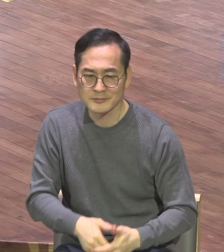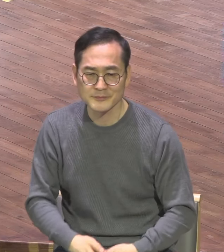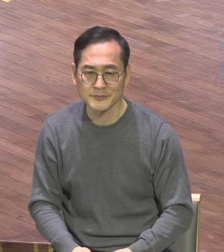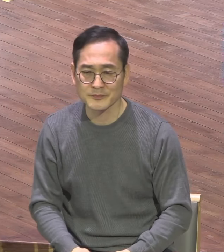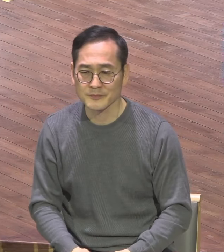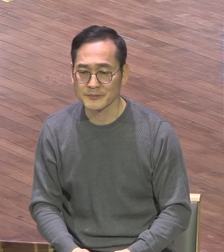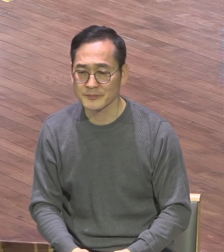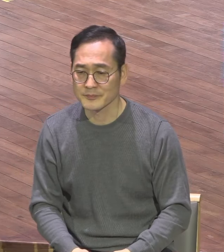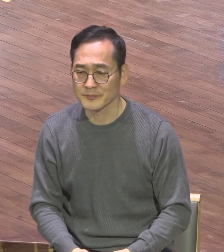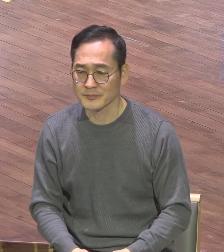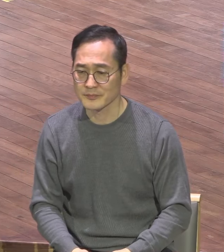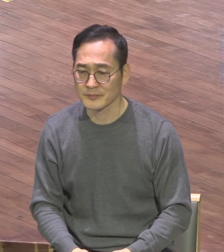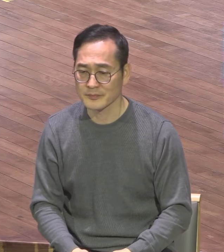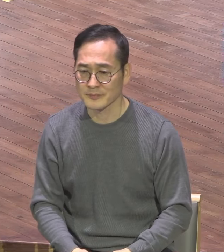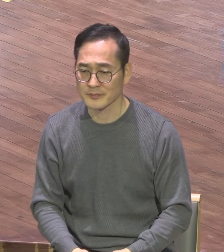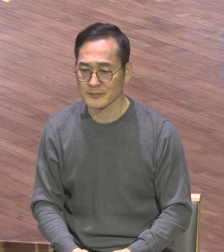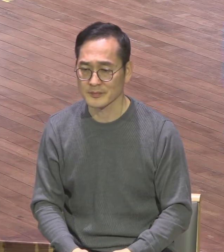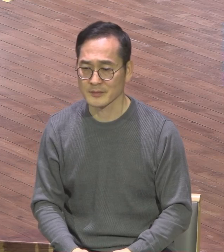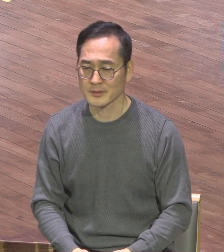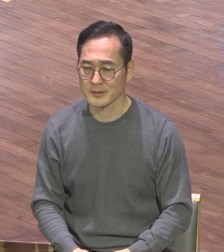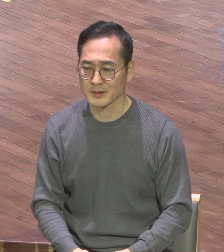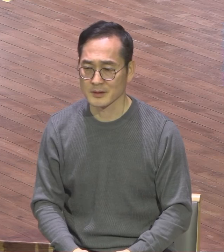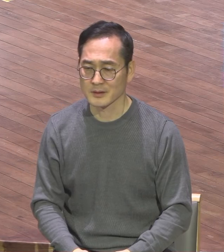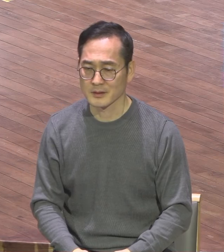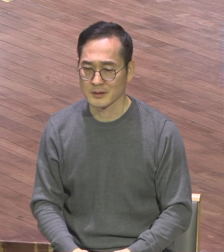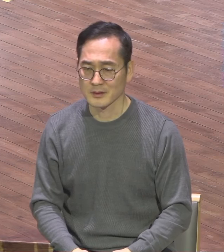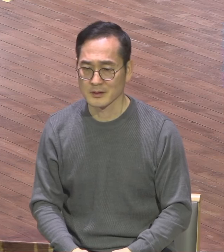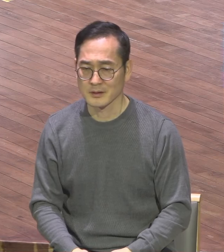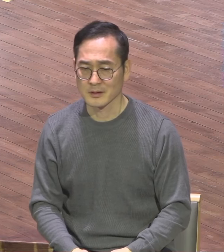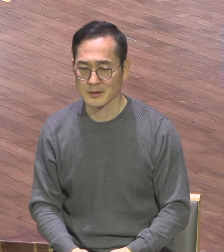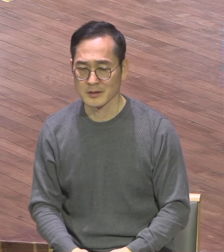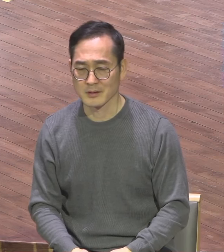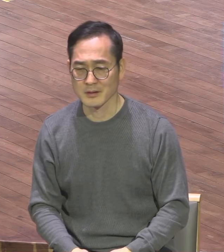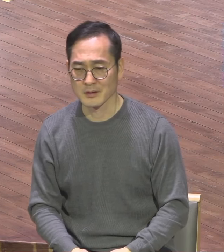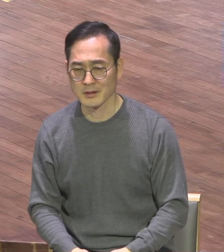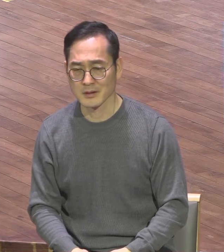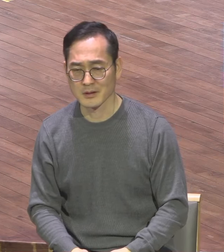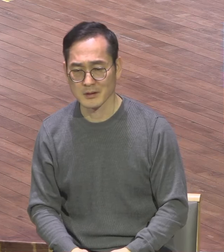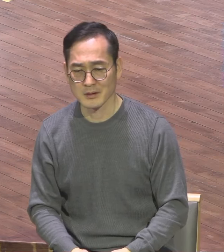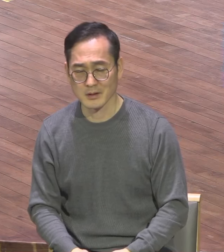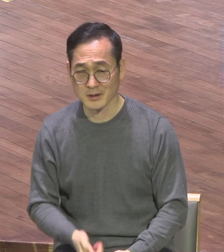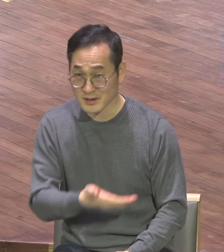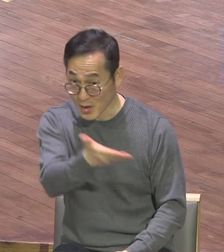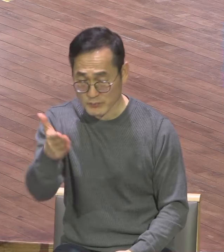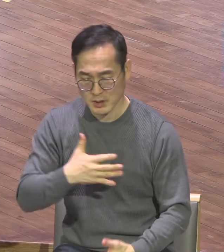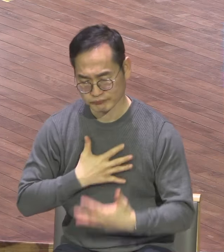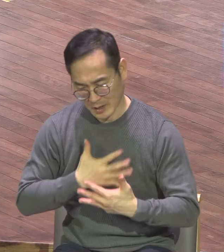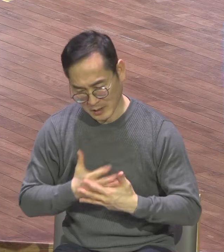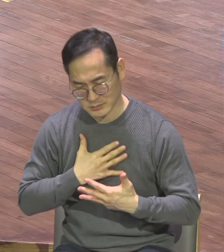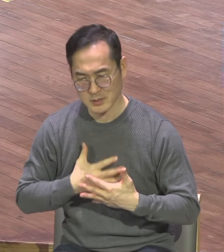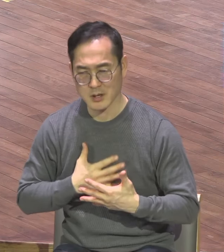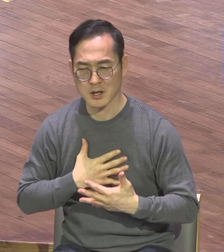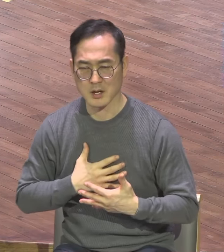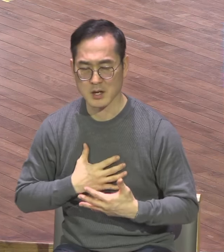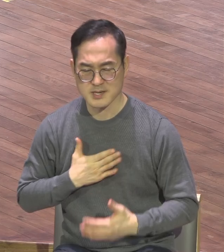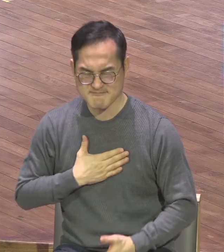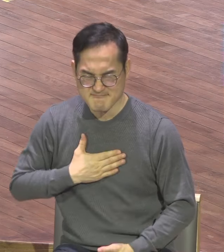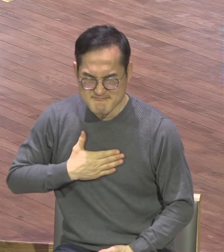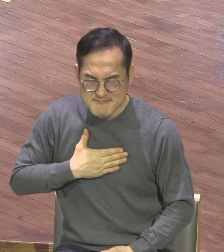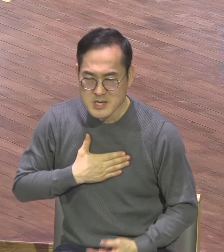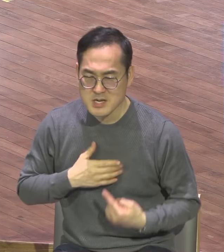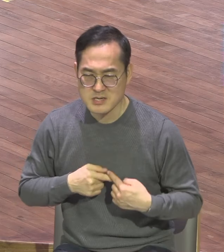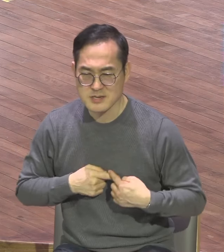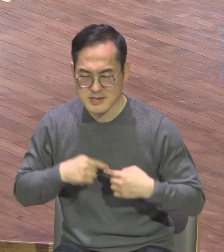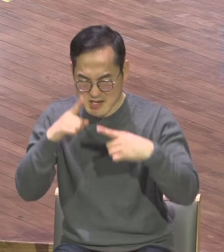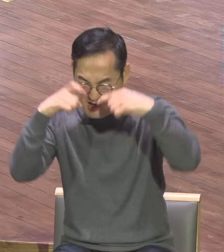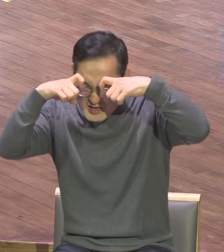그런 생각에 빠져 살도록 사단이 공격합니다. 여러분이 불안하고 여러분이 막 기분 나쁘고 막